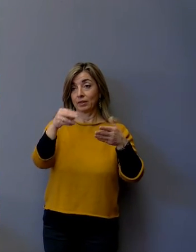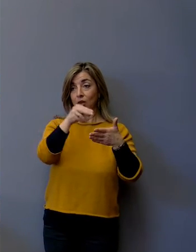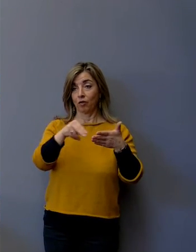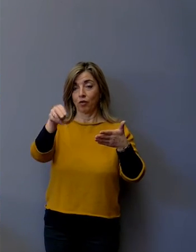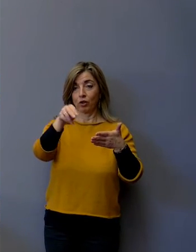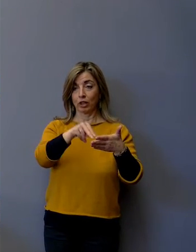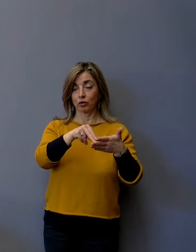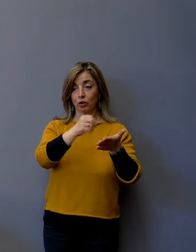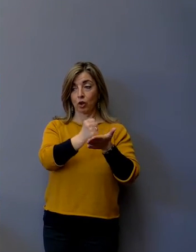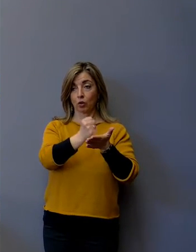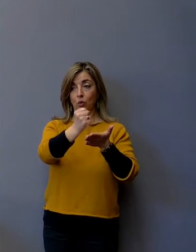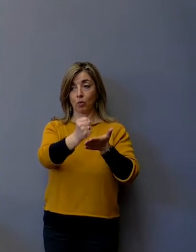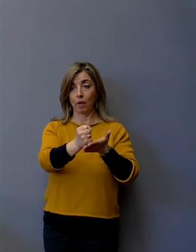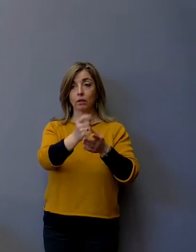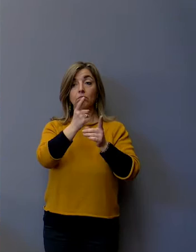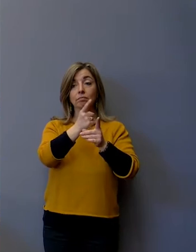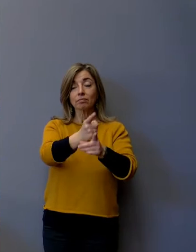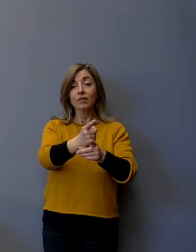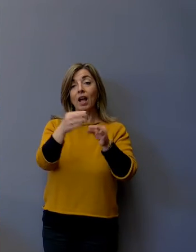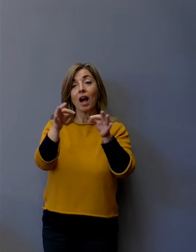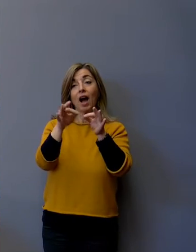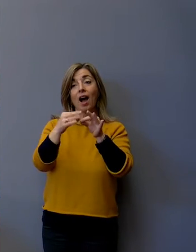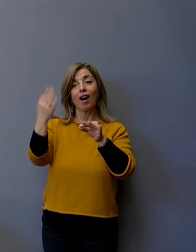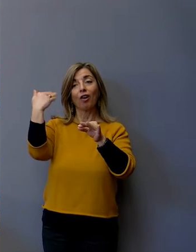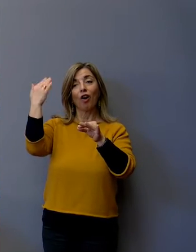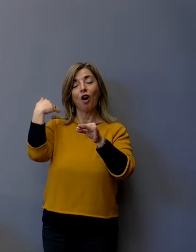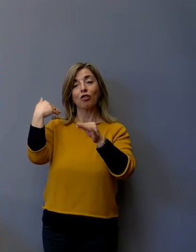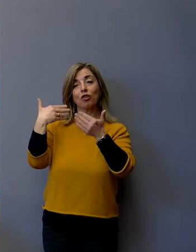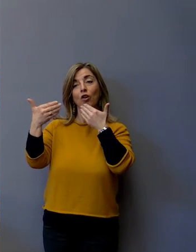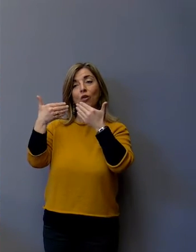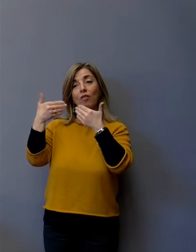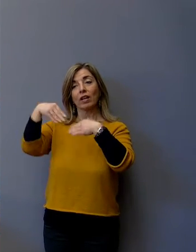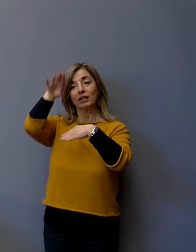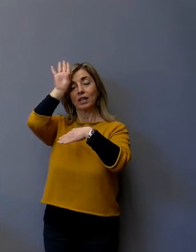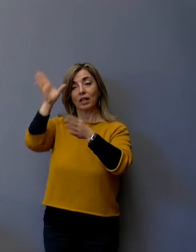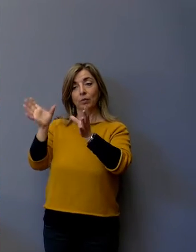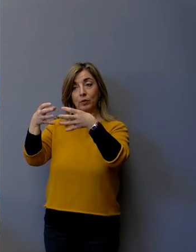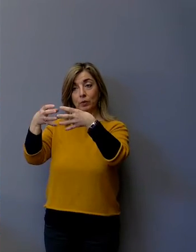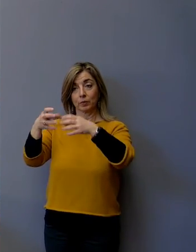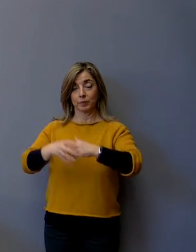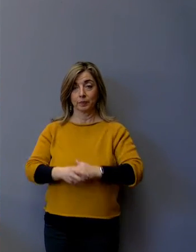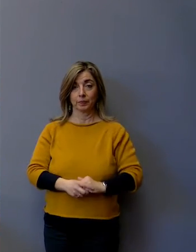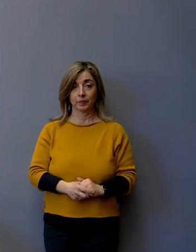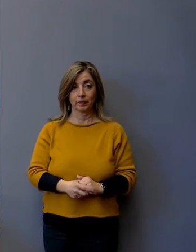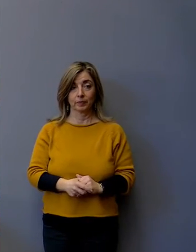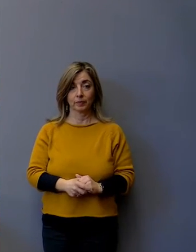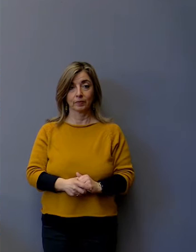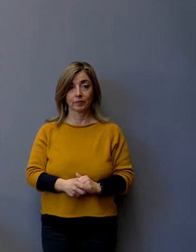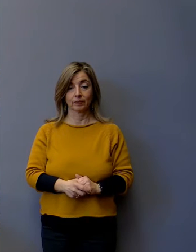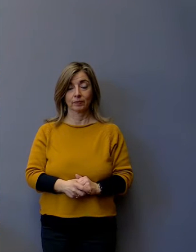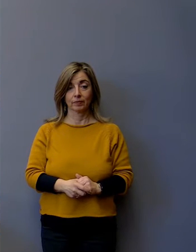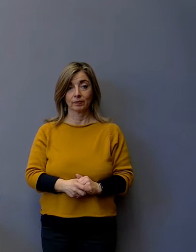documenti secondo l'accordo assunto in conferenza capigruppo quindi vi potete